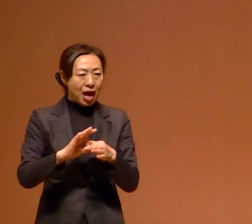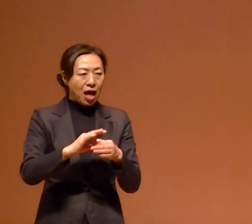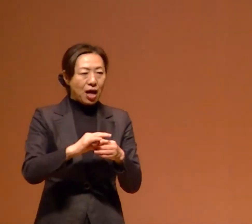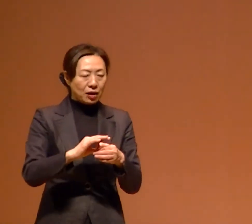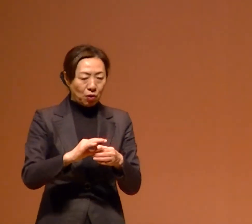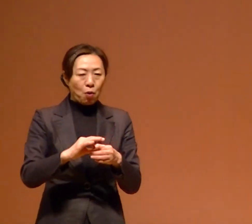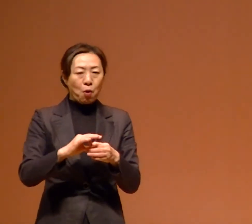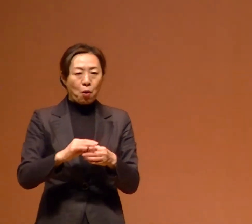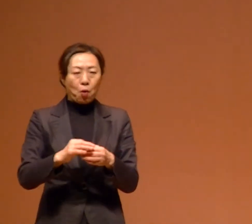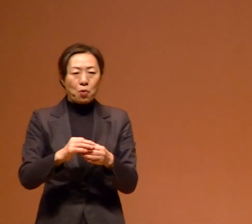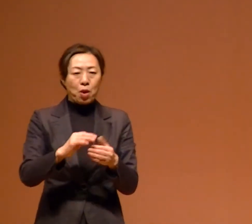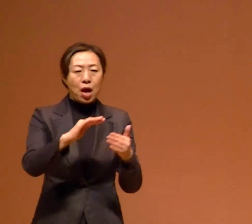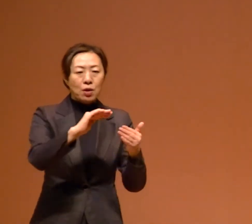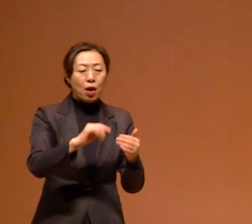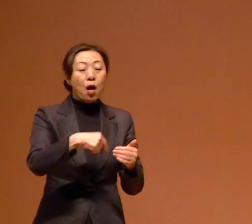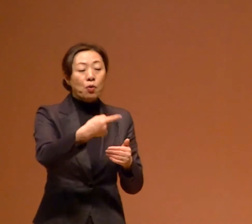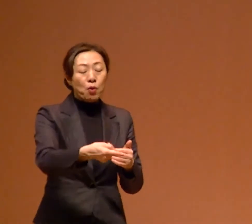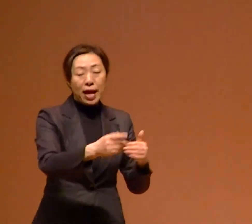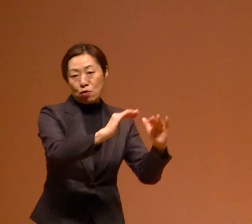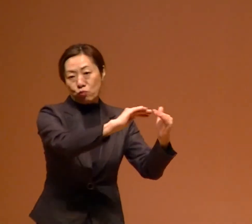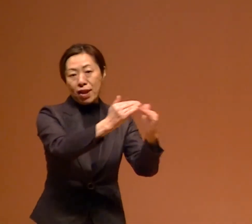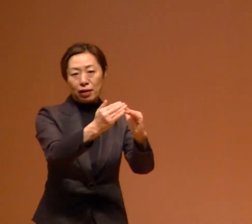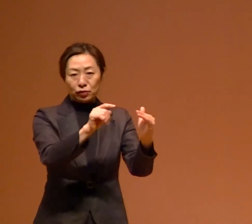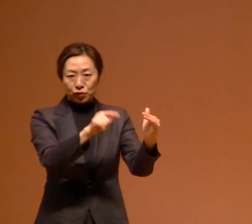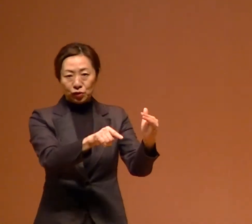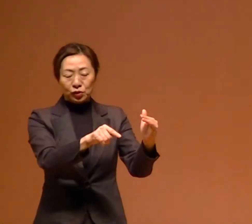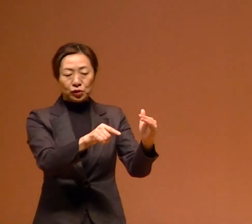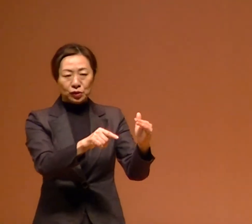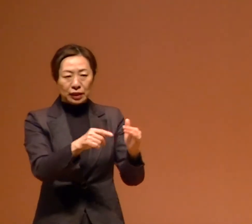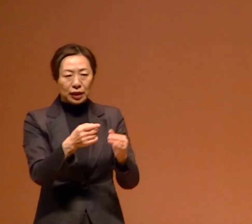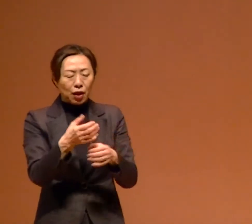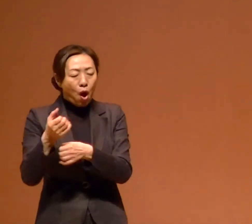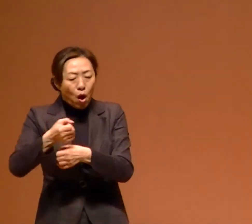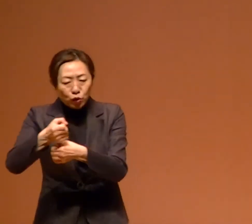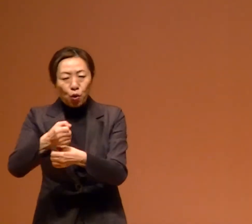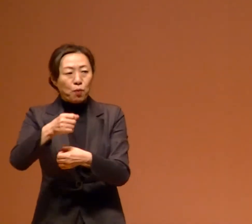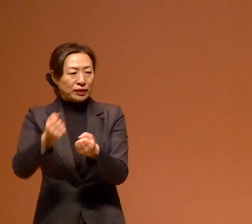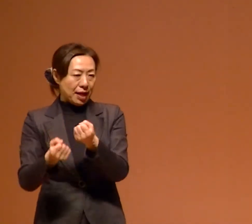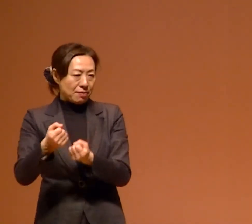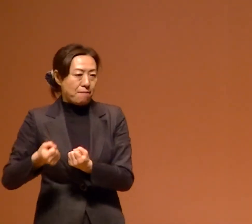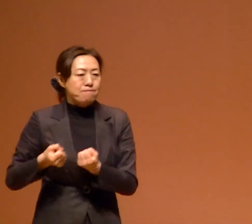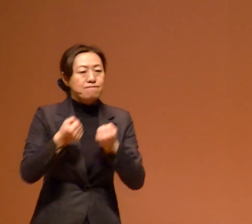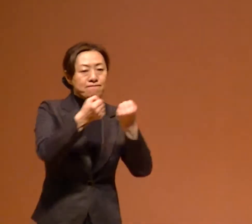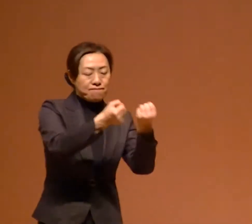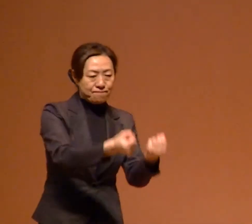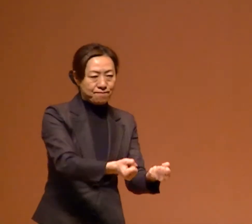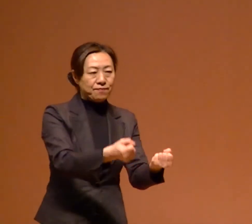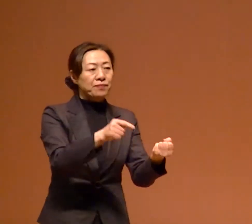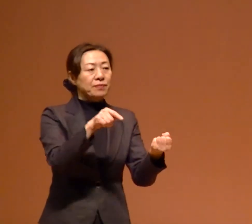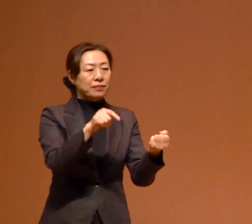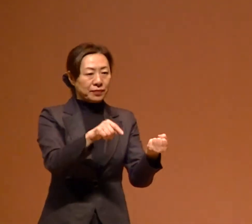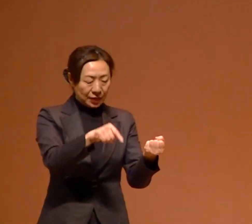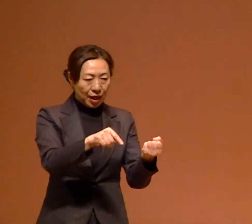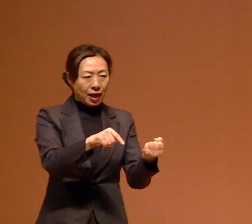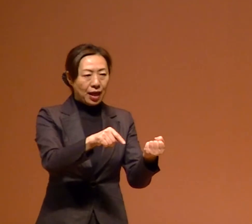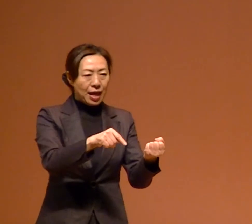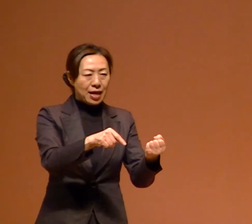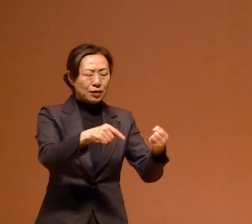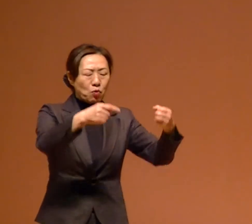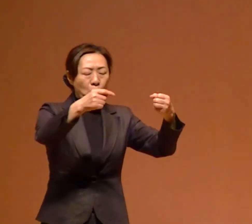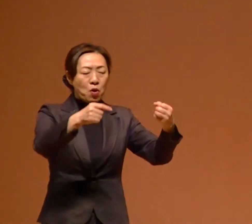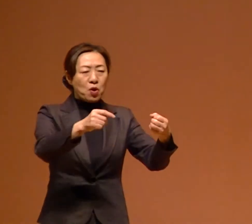区内ですけども、隣の部落の方に、消防車で行きまして、陸門を閉めました